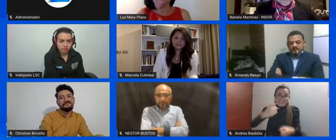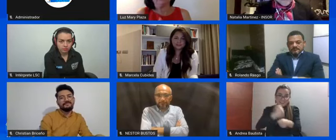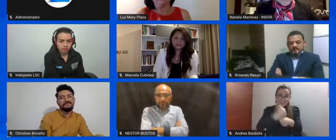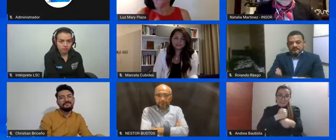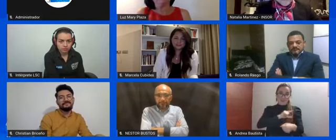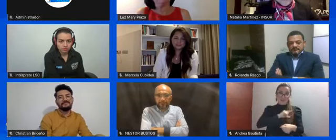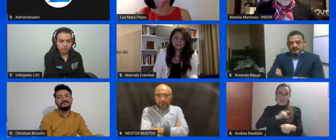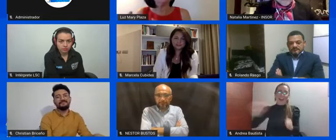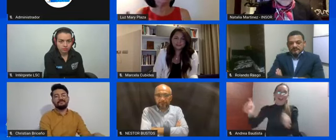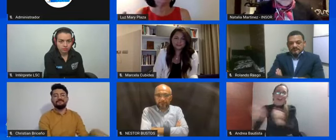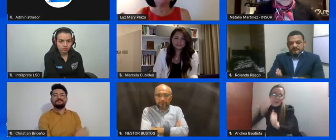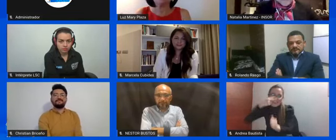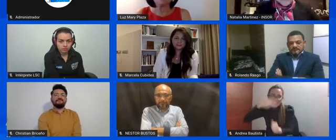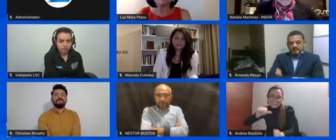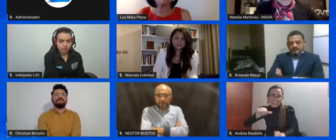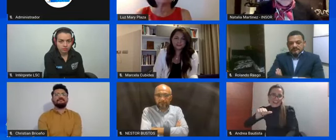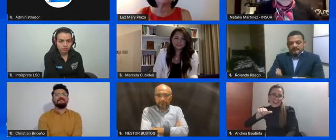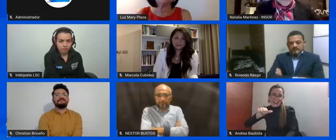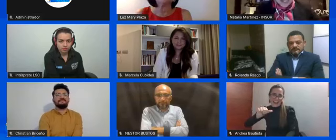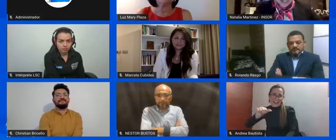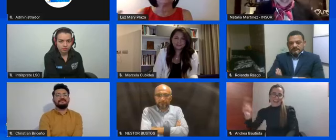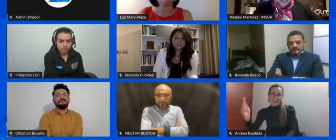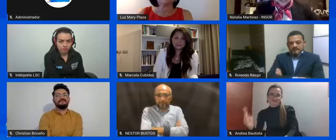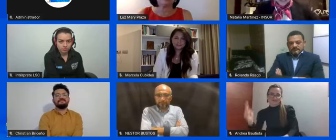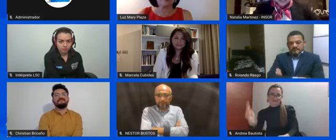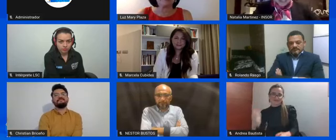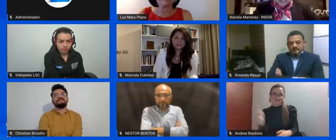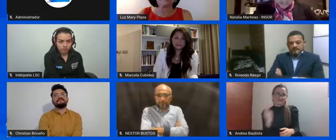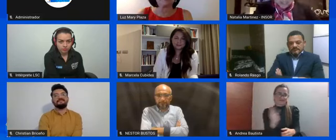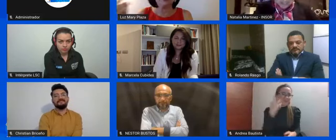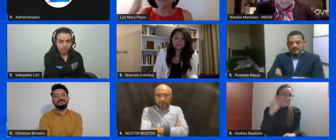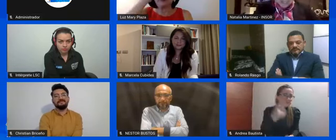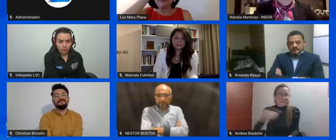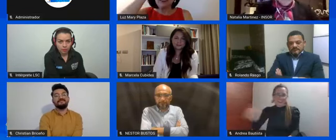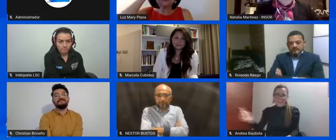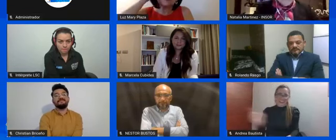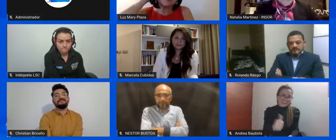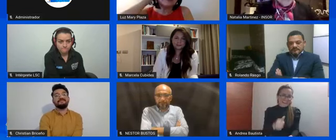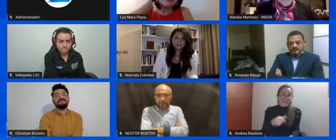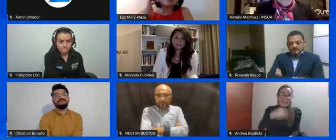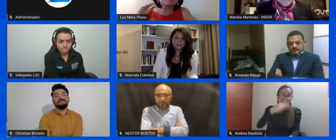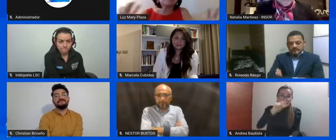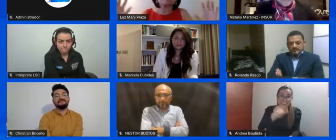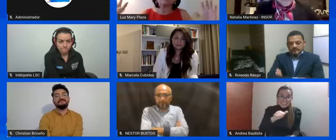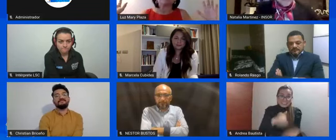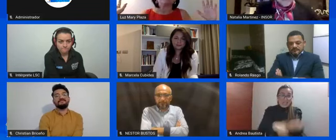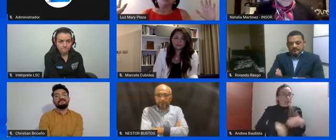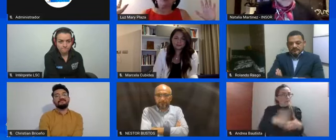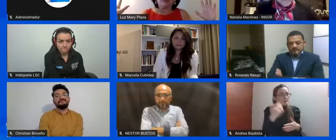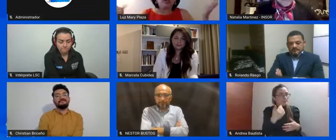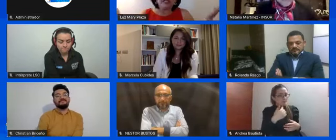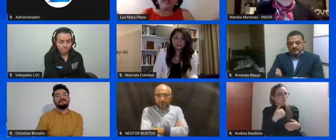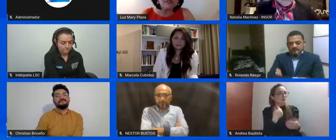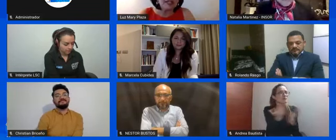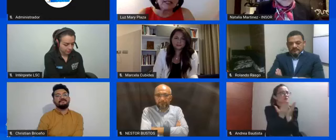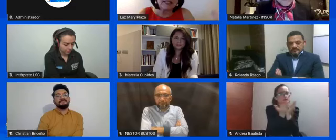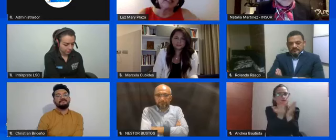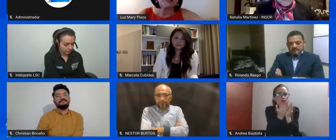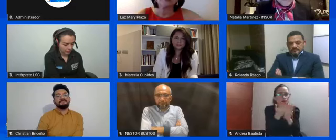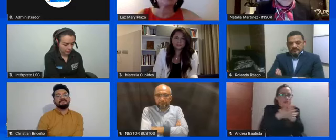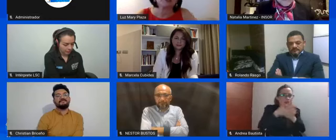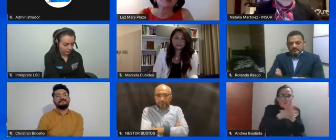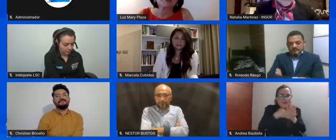que continuaron todo el proceso hasta graduarse, ¿sí? Entonces, son cosas que lo teníamos que